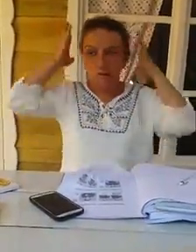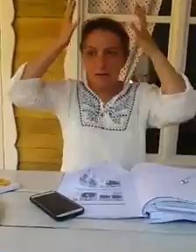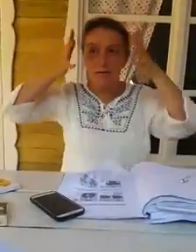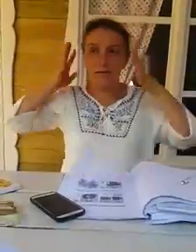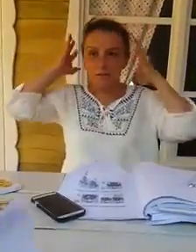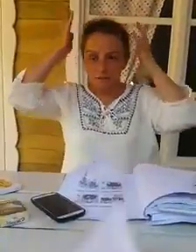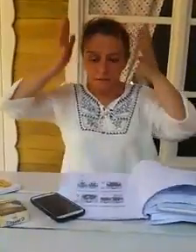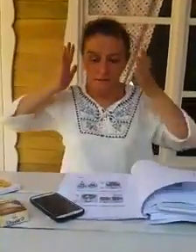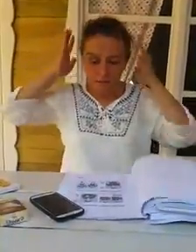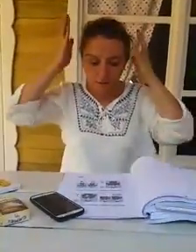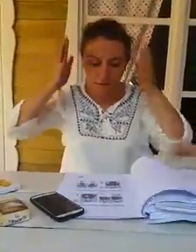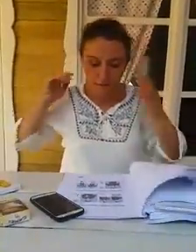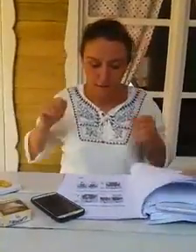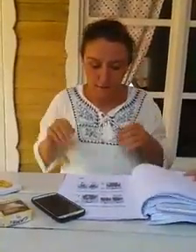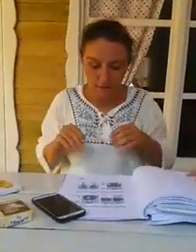Yıkanmak.